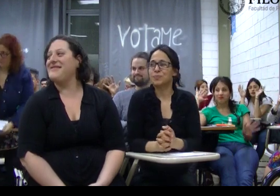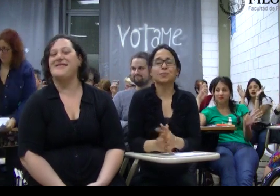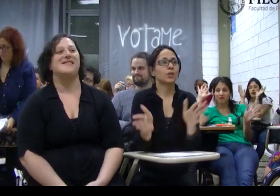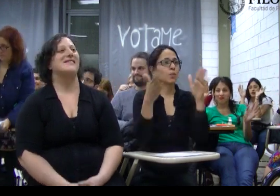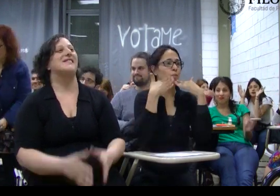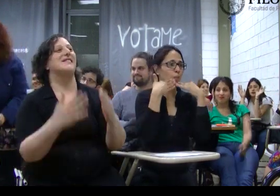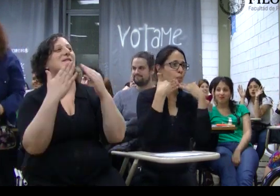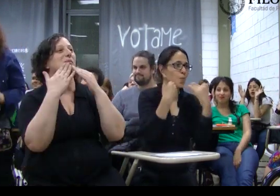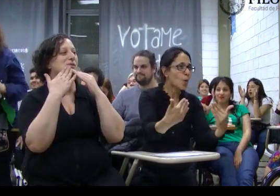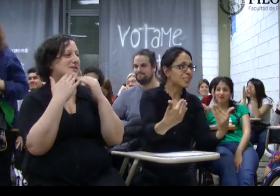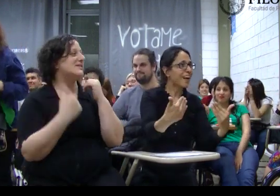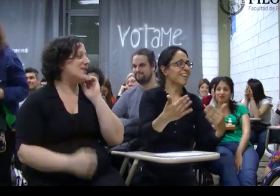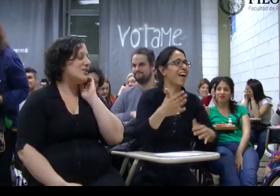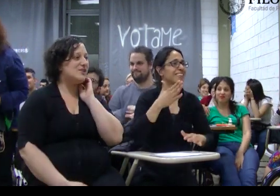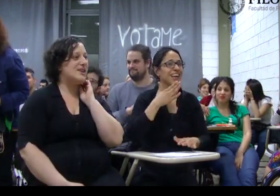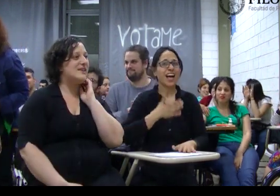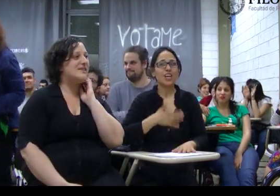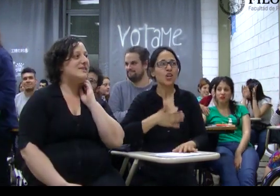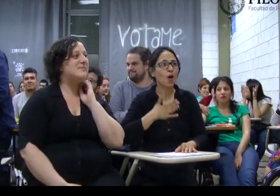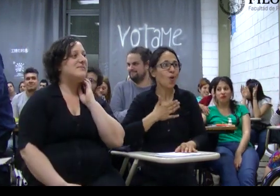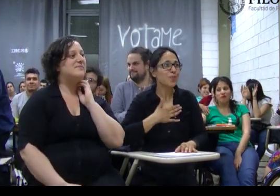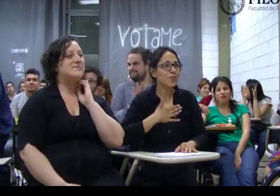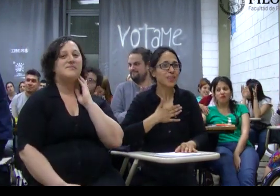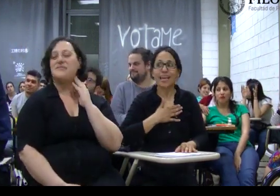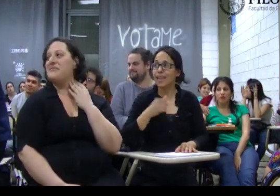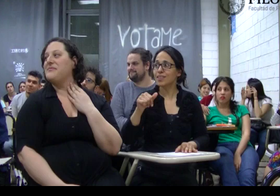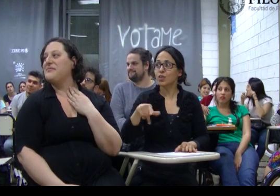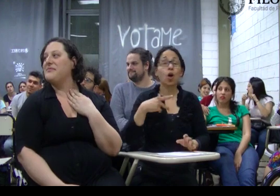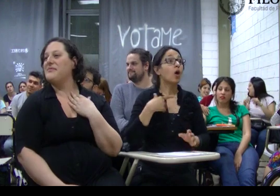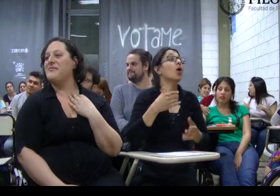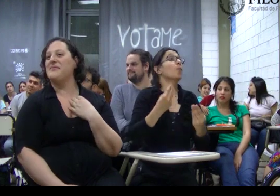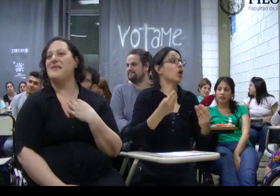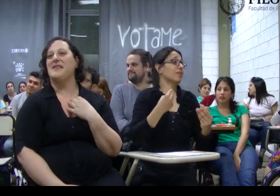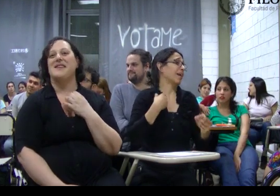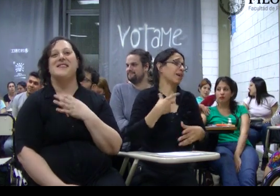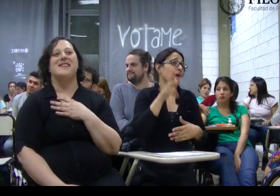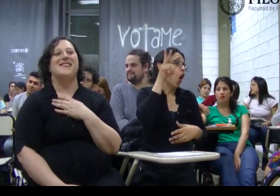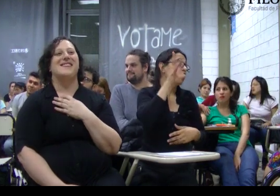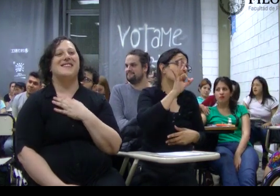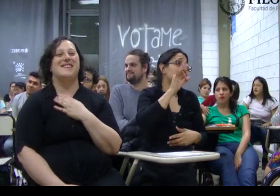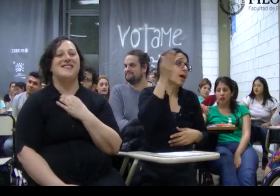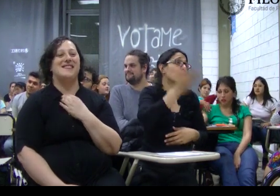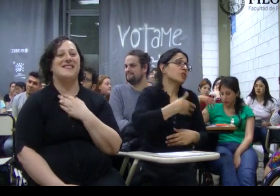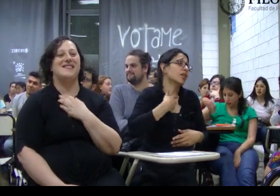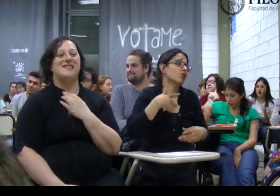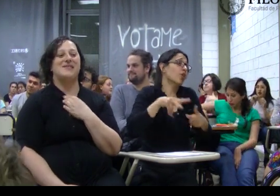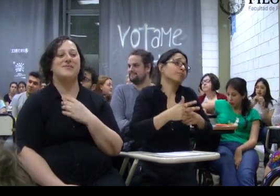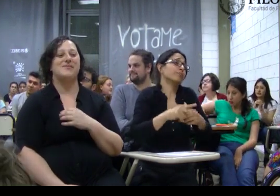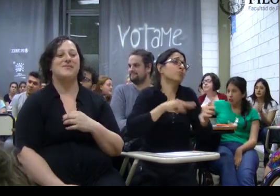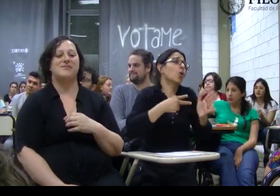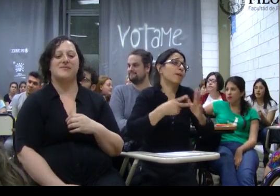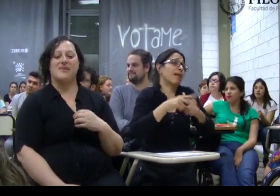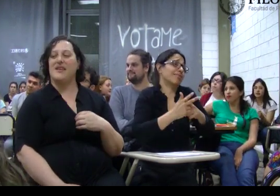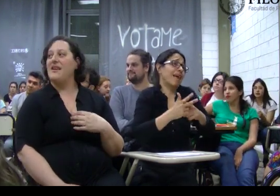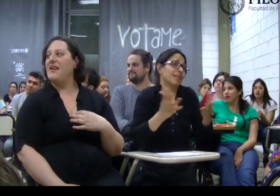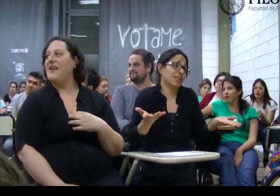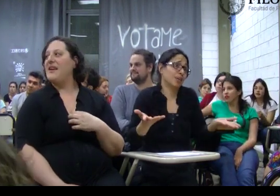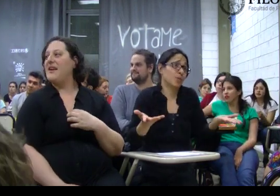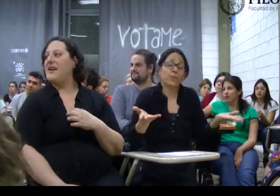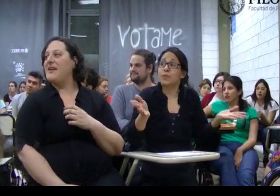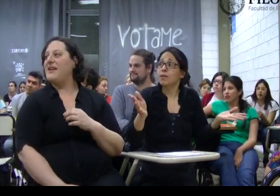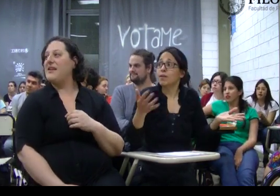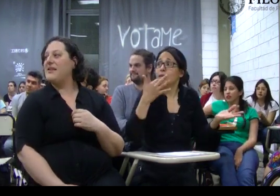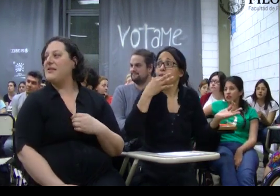Muchas gracias, me alegra que hayas planteado el proyecto con uno de los problemas técnicos. Estos materiales que están acá, para que no